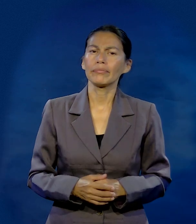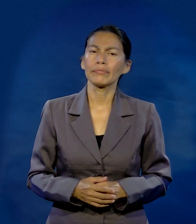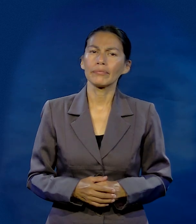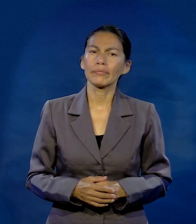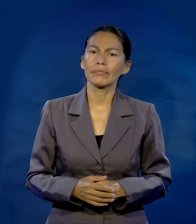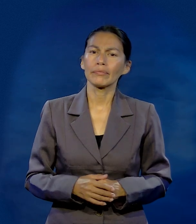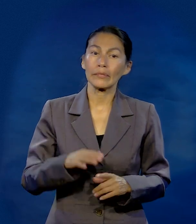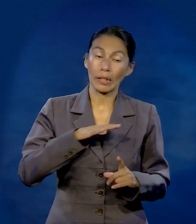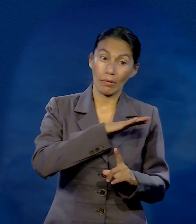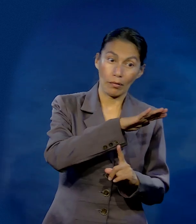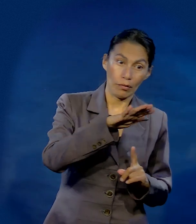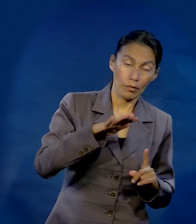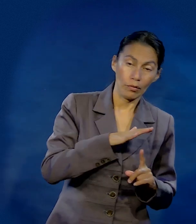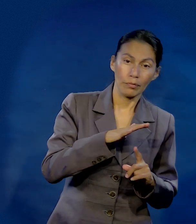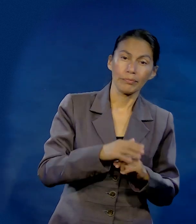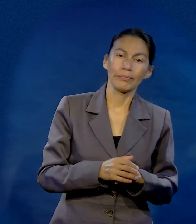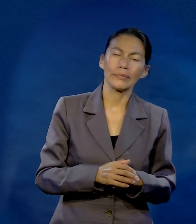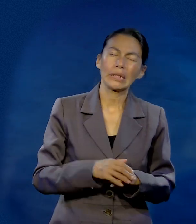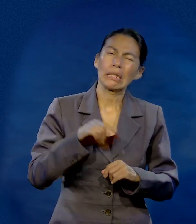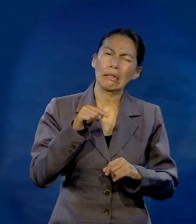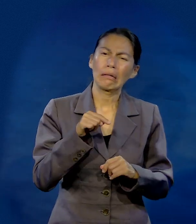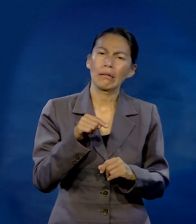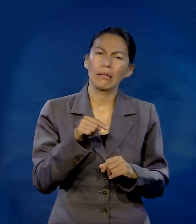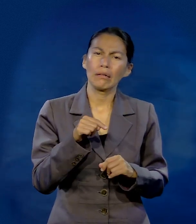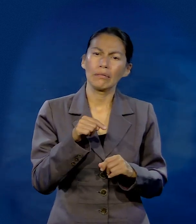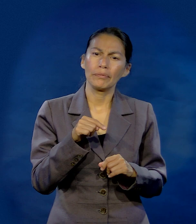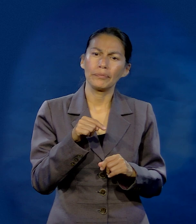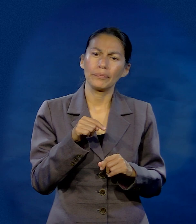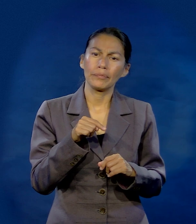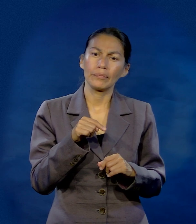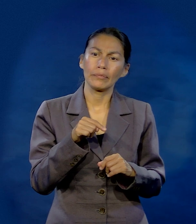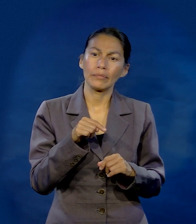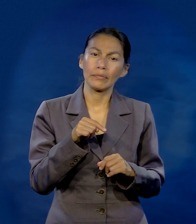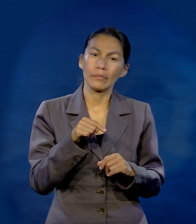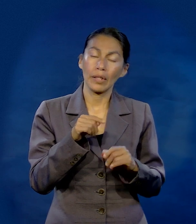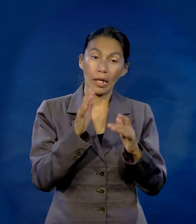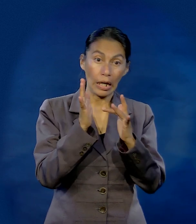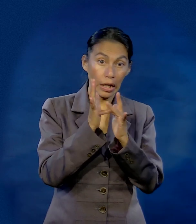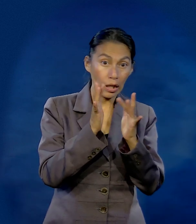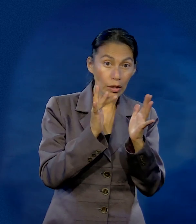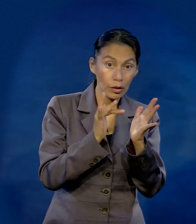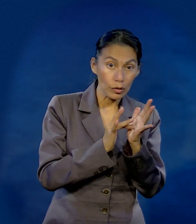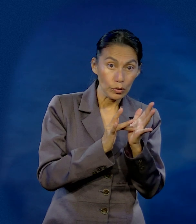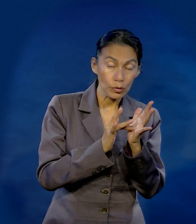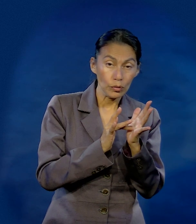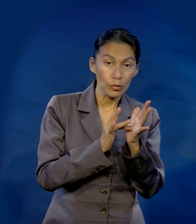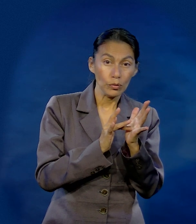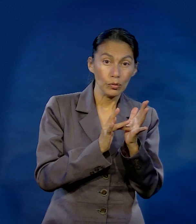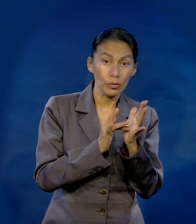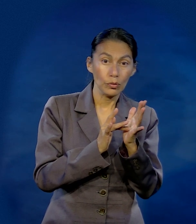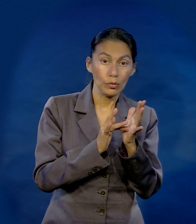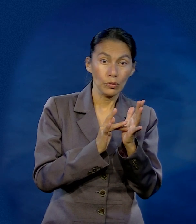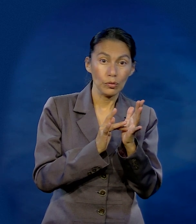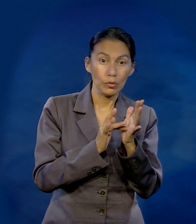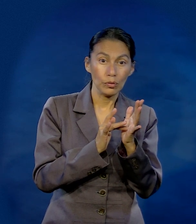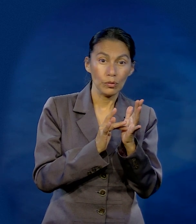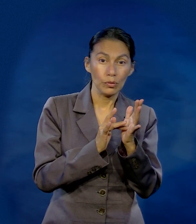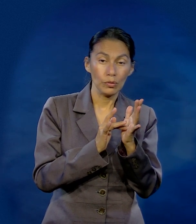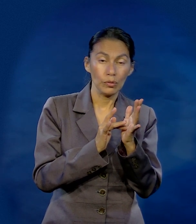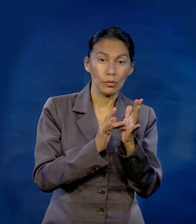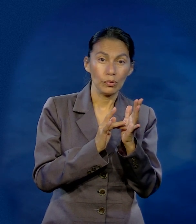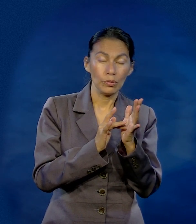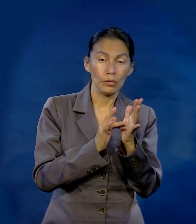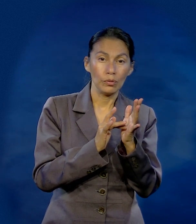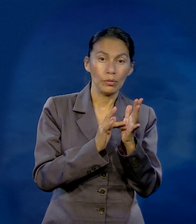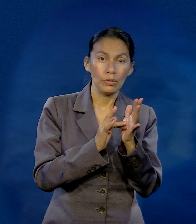Lucas 12 verso 13 déjeme poner el contexto antes de leer